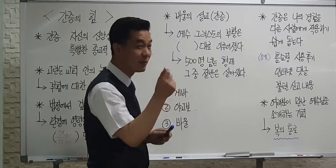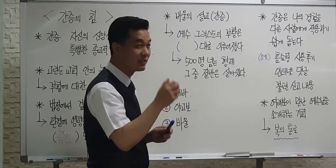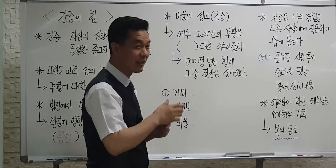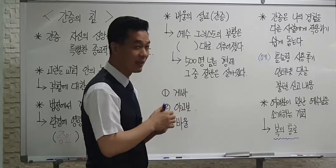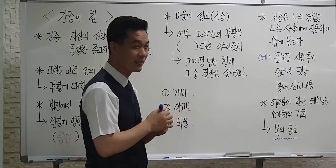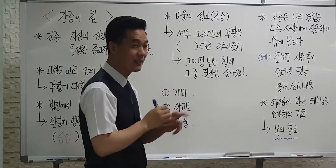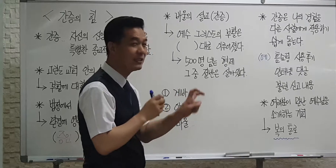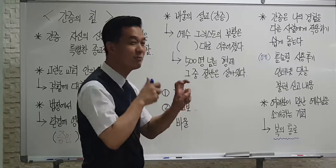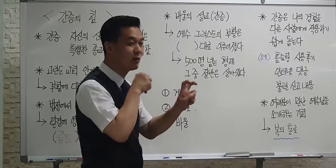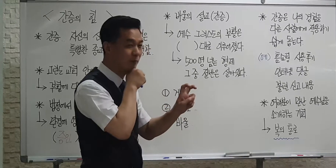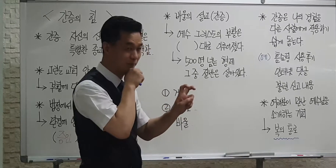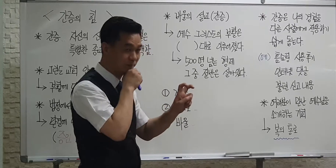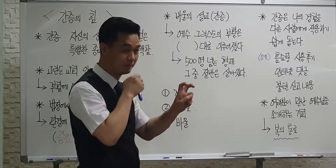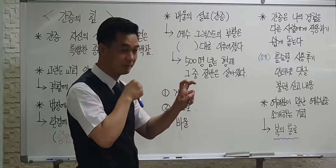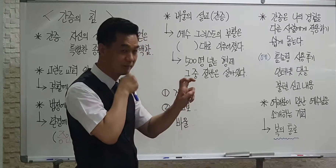비슷해 20점